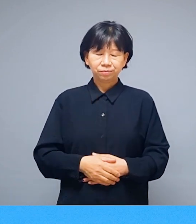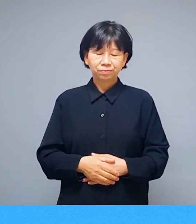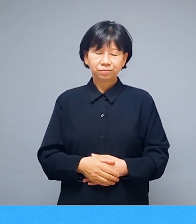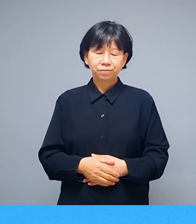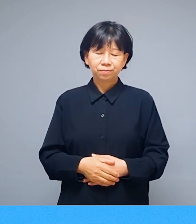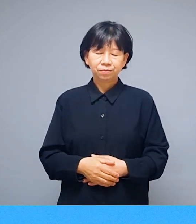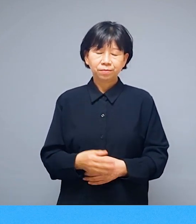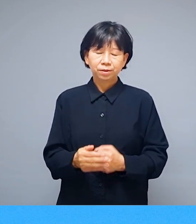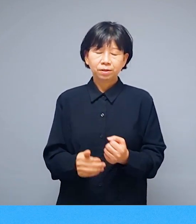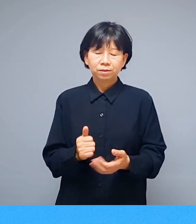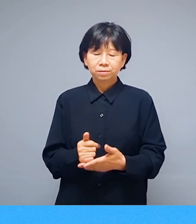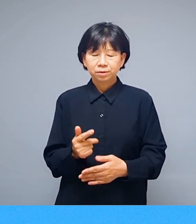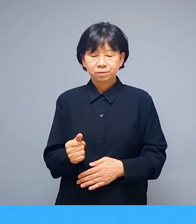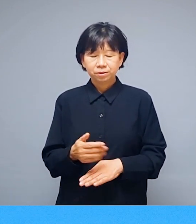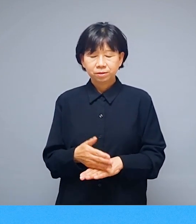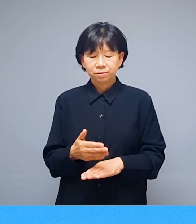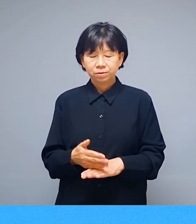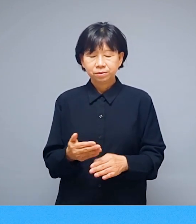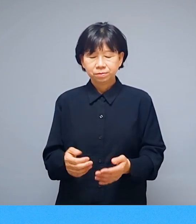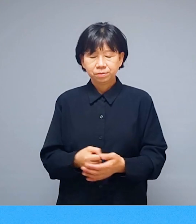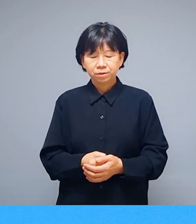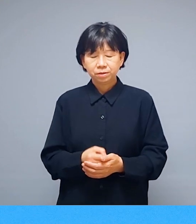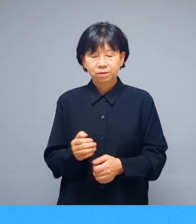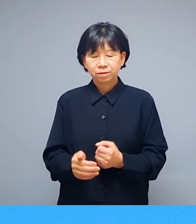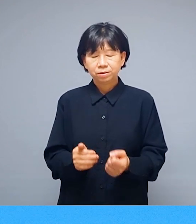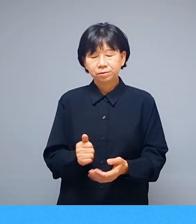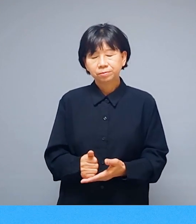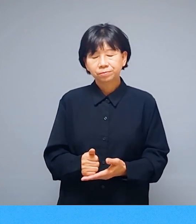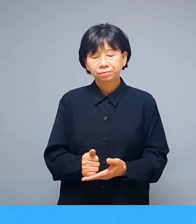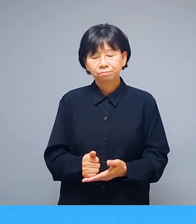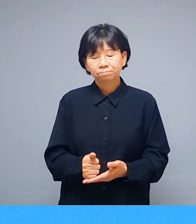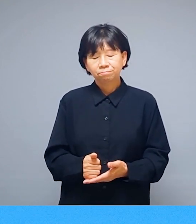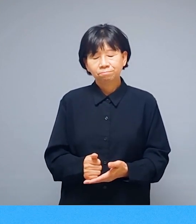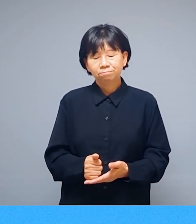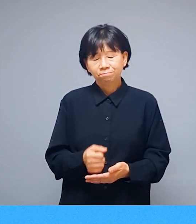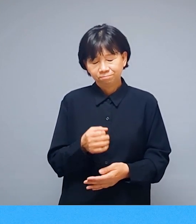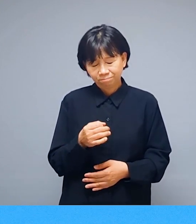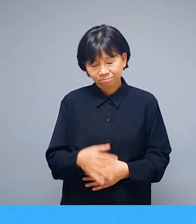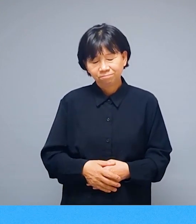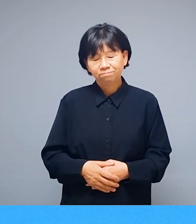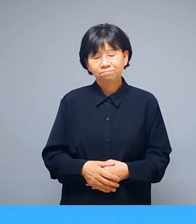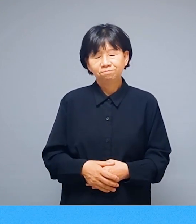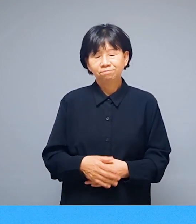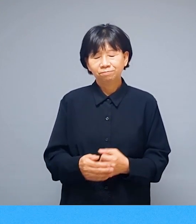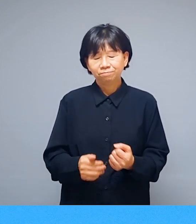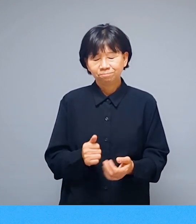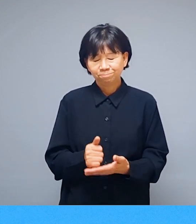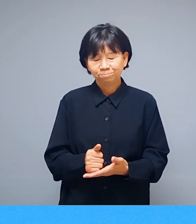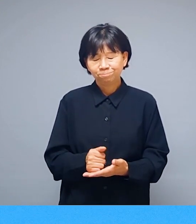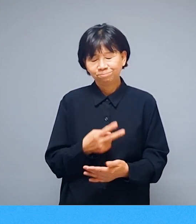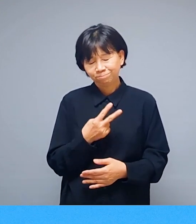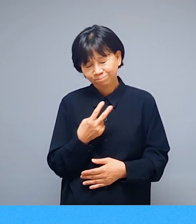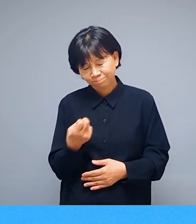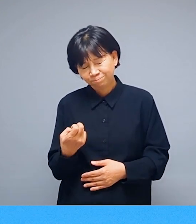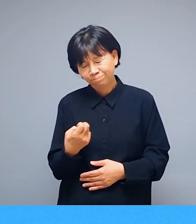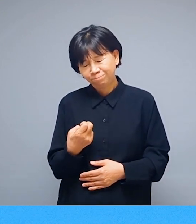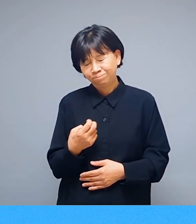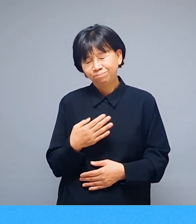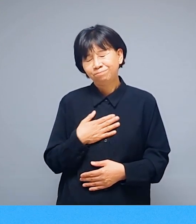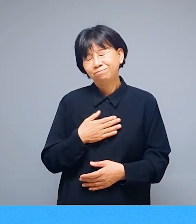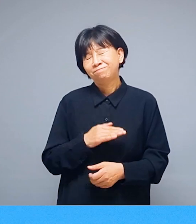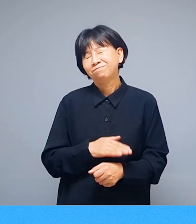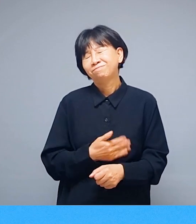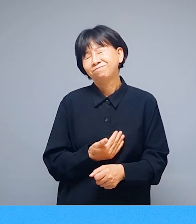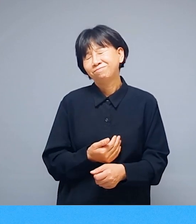하나님 아버지 감사합니다. 하나님 죄송합니다. 하나님 잠잤습니다.